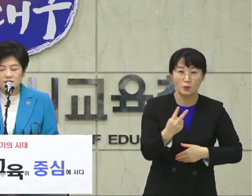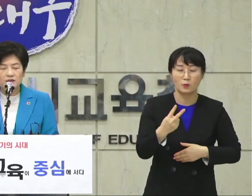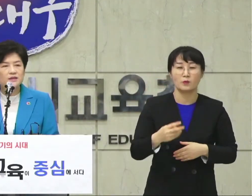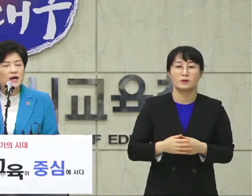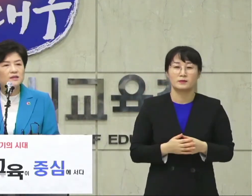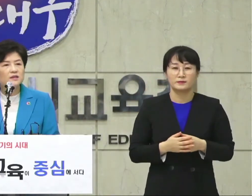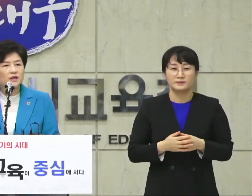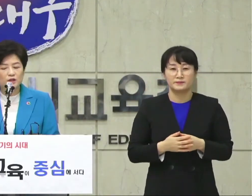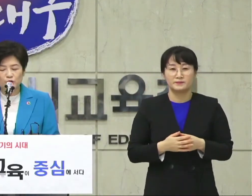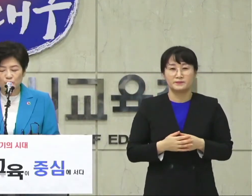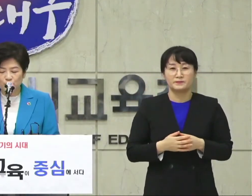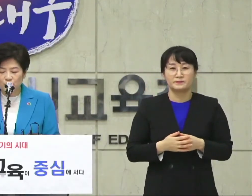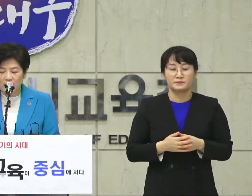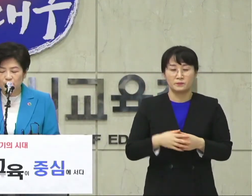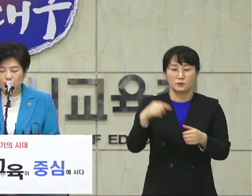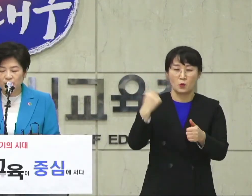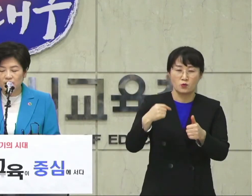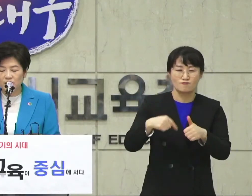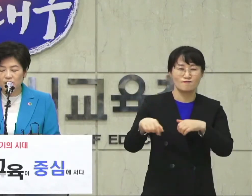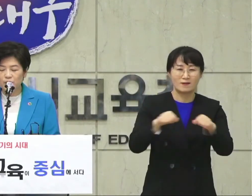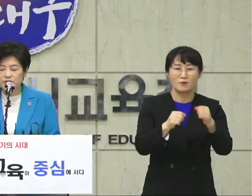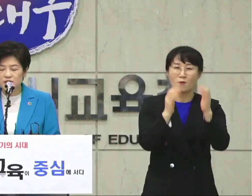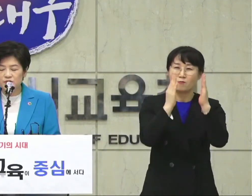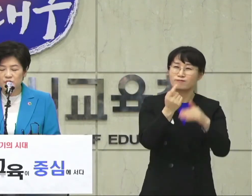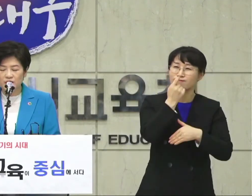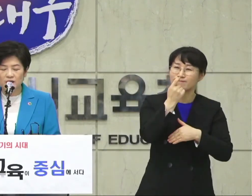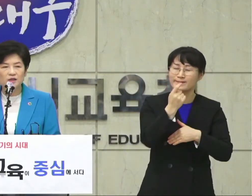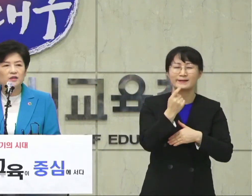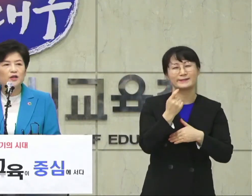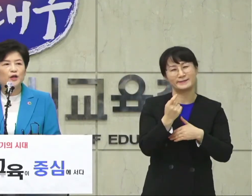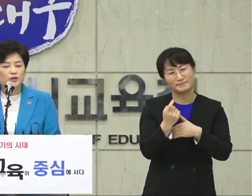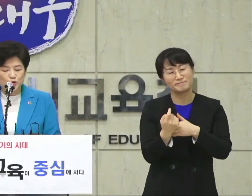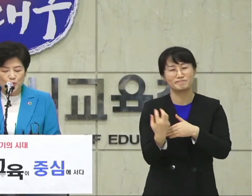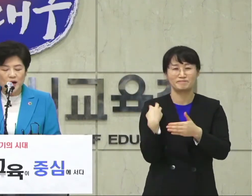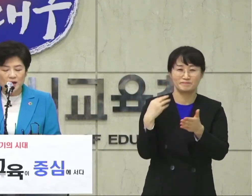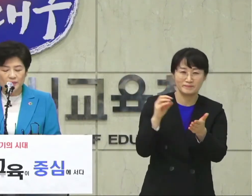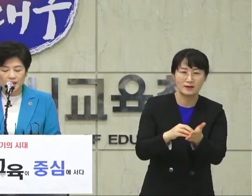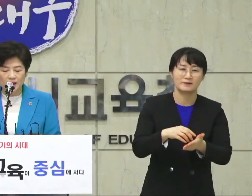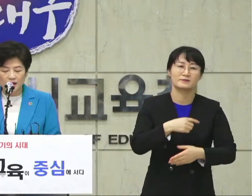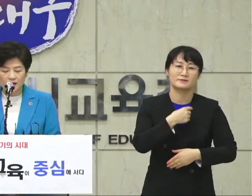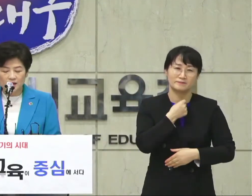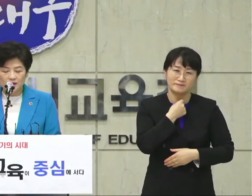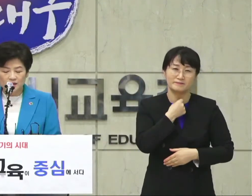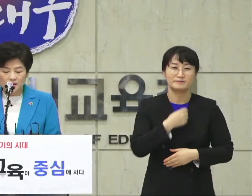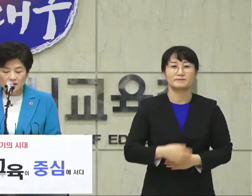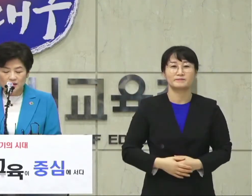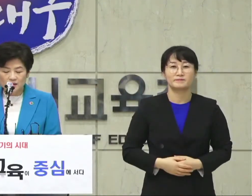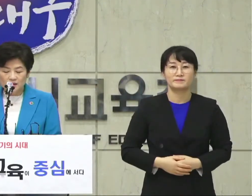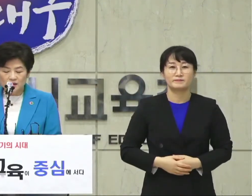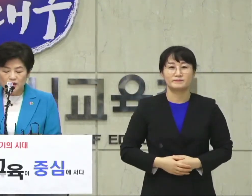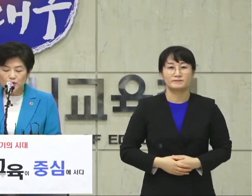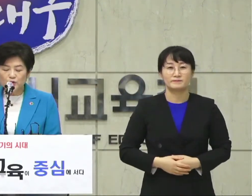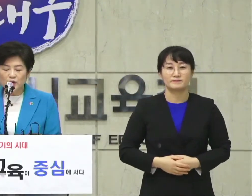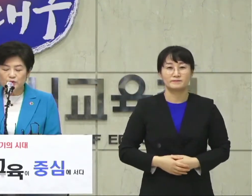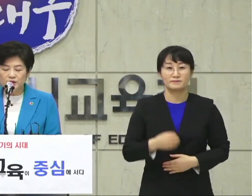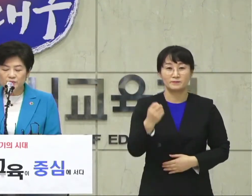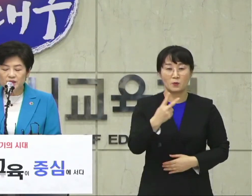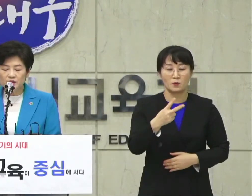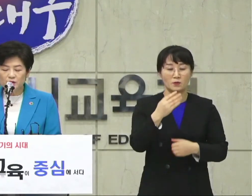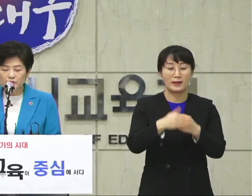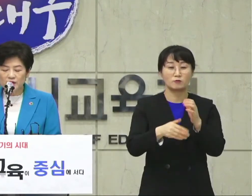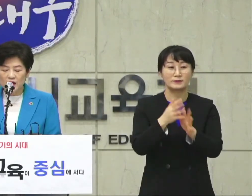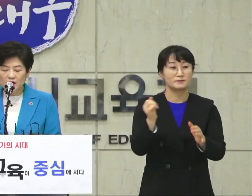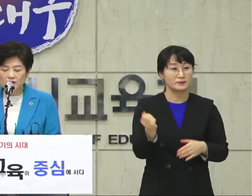하루속히 정상적인 교육활동이 이루어질 수 있기를 소망합니다. 그리고